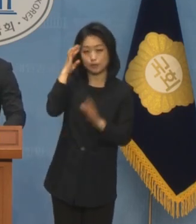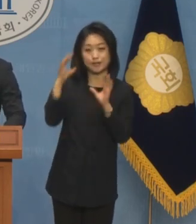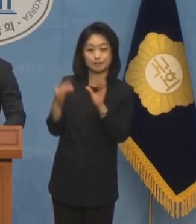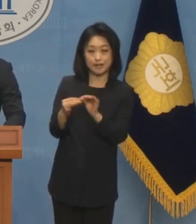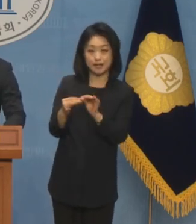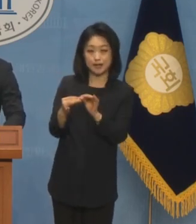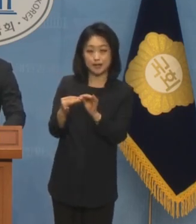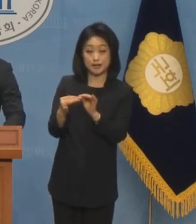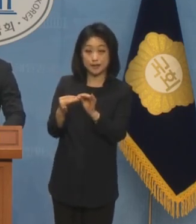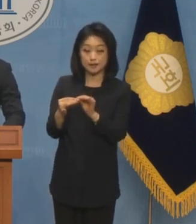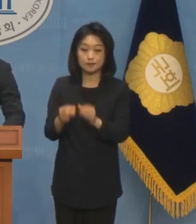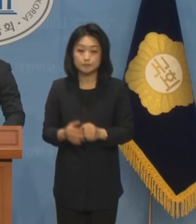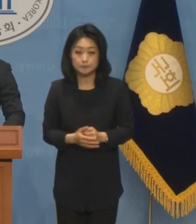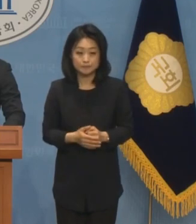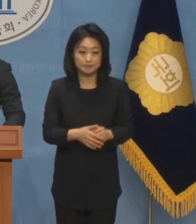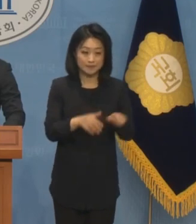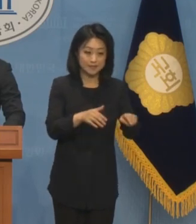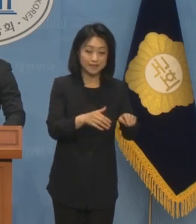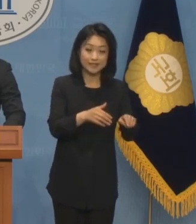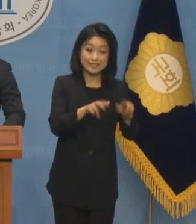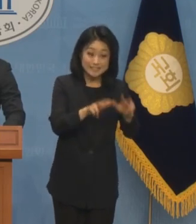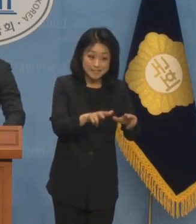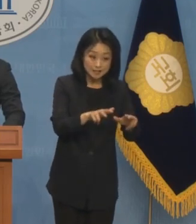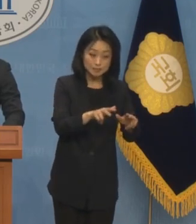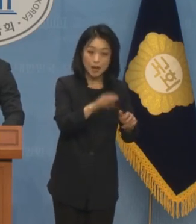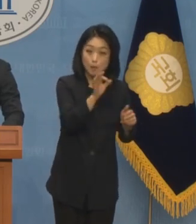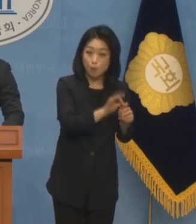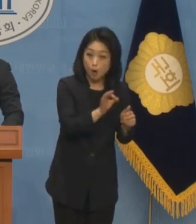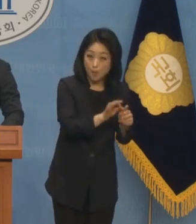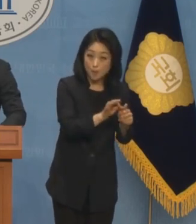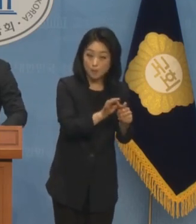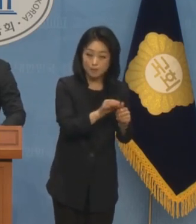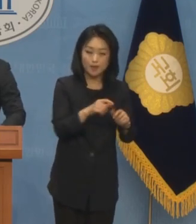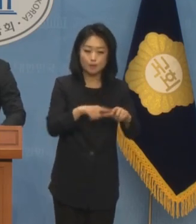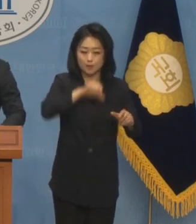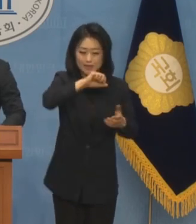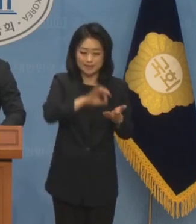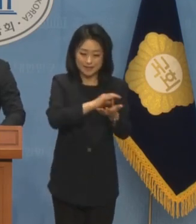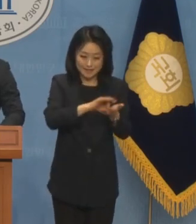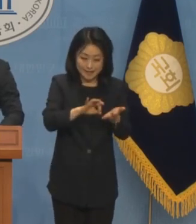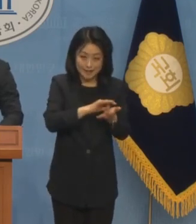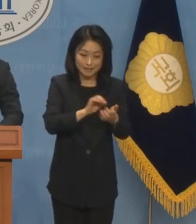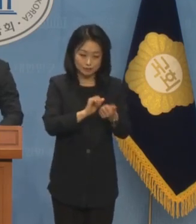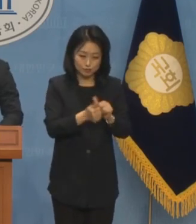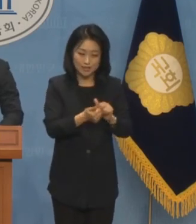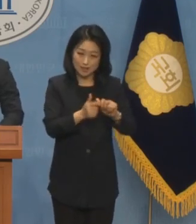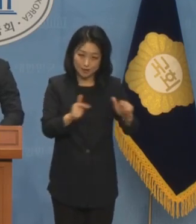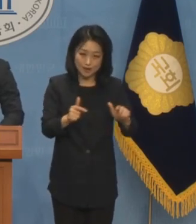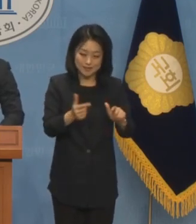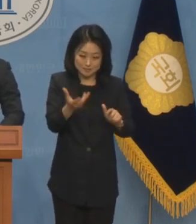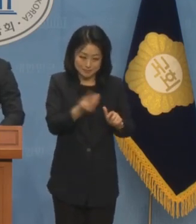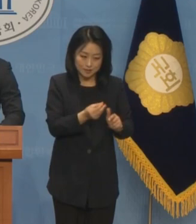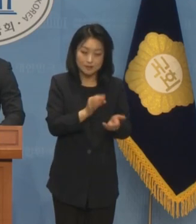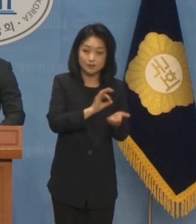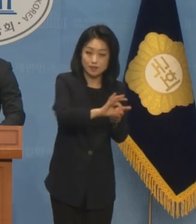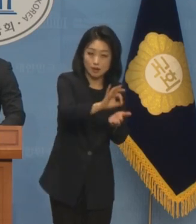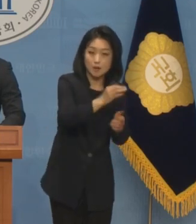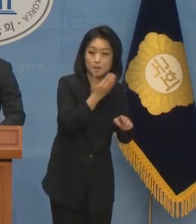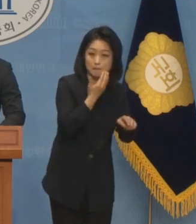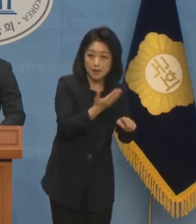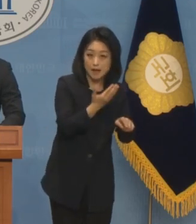이때 기성세대 구현근 보험료는 일반 재정 투입으로 해결하게 됩니다이 대한은